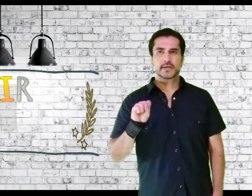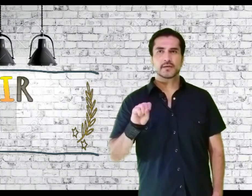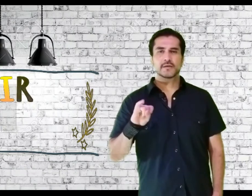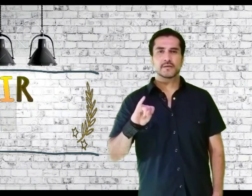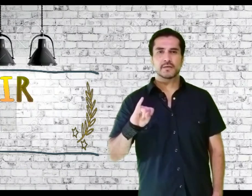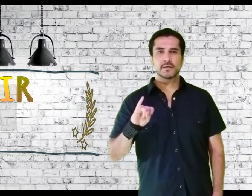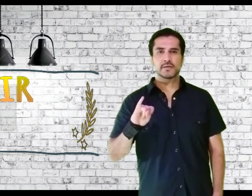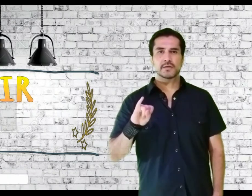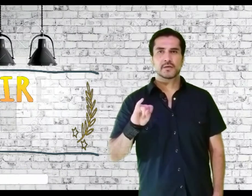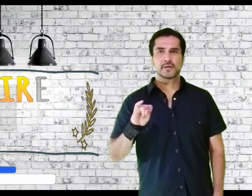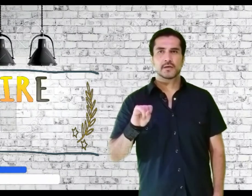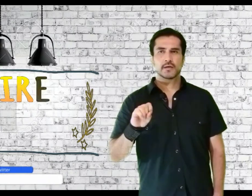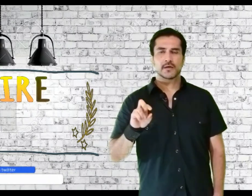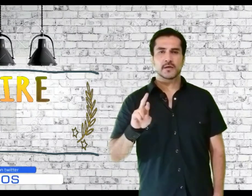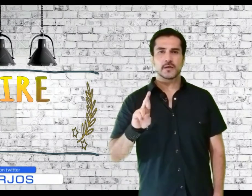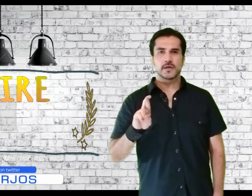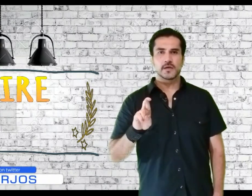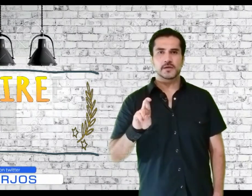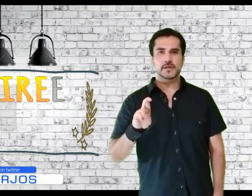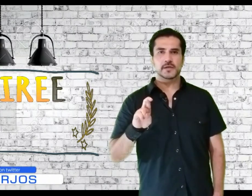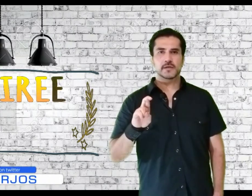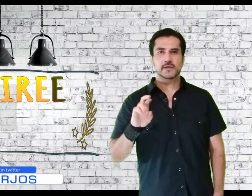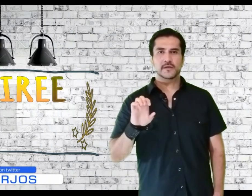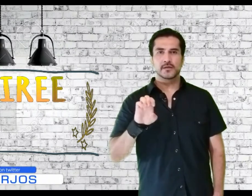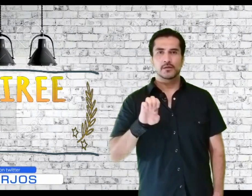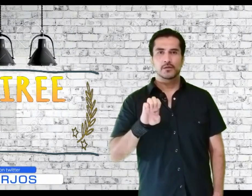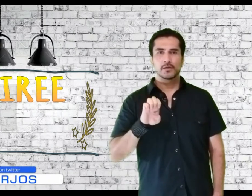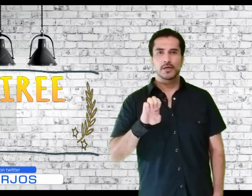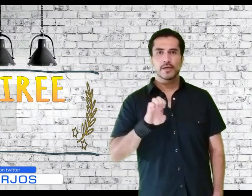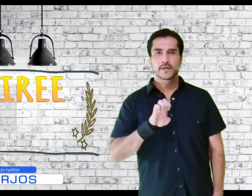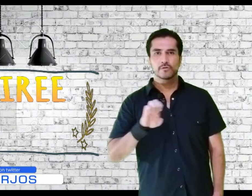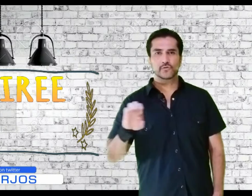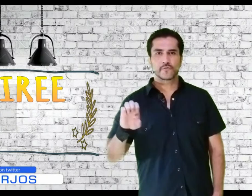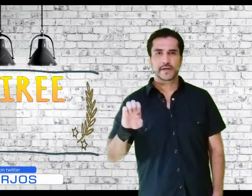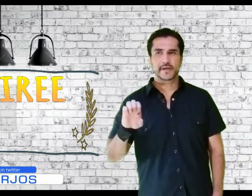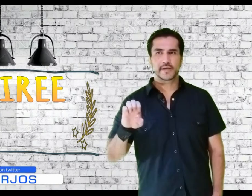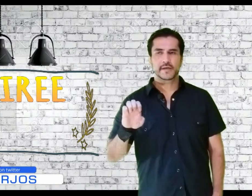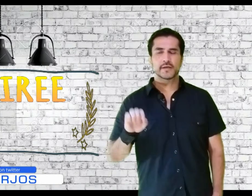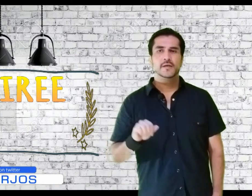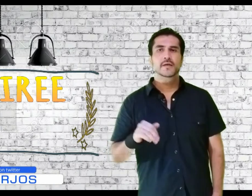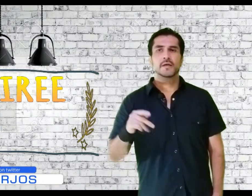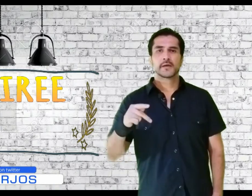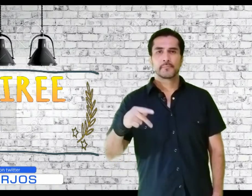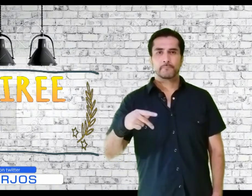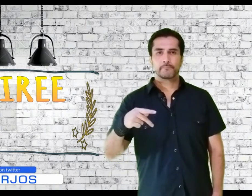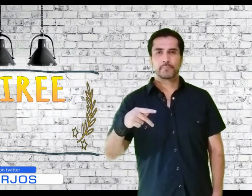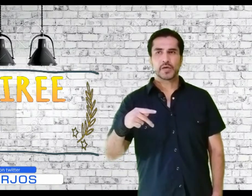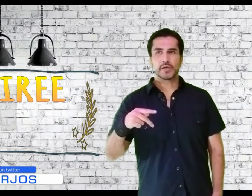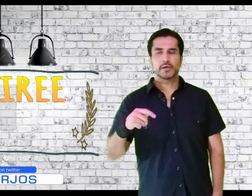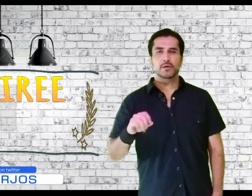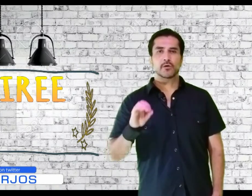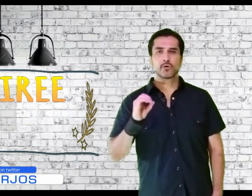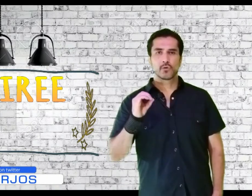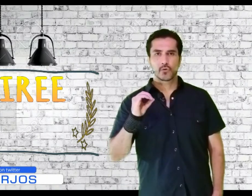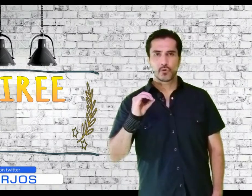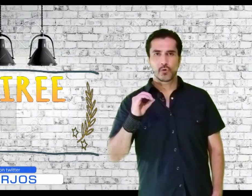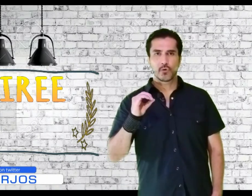S, I, R, E, doble E, P,